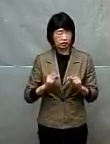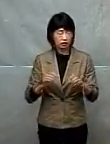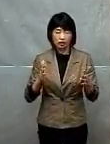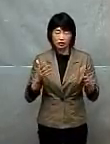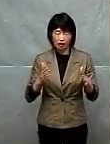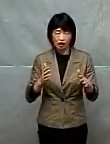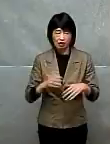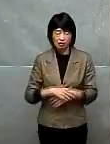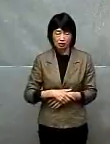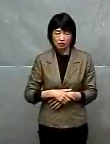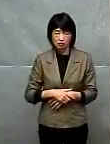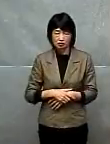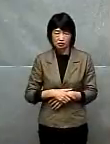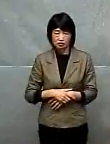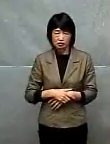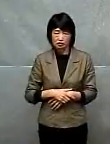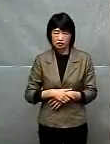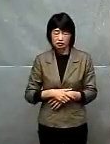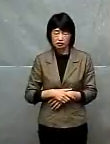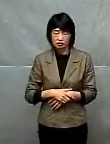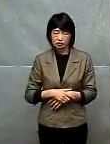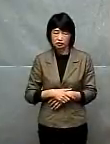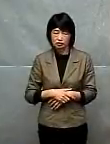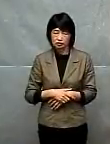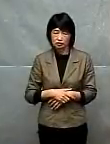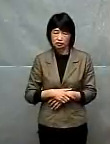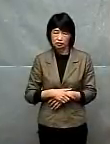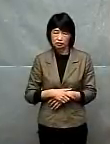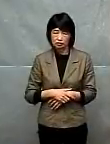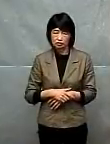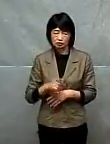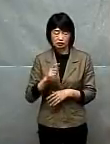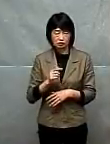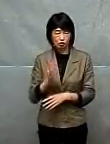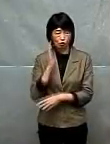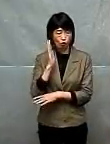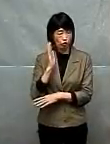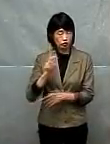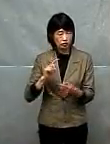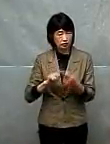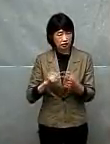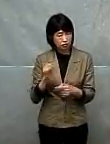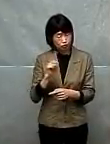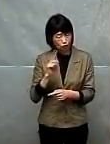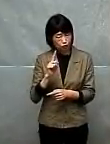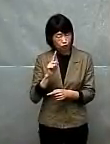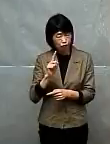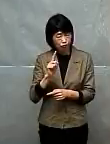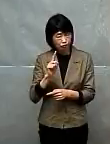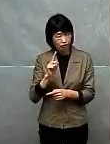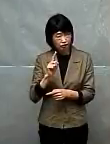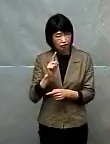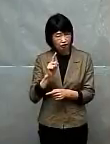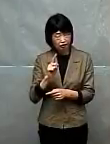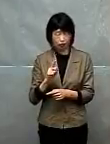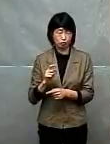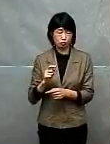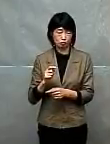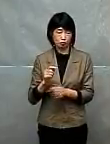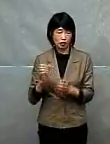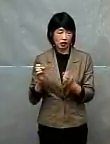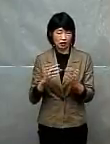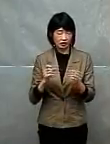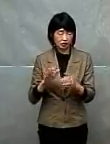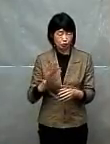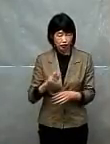からそれが政治責任じゃないかというような発言をされていたというようなことがあったんですけれどもそれでも調査結果十分だというふうに